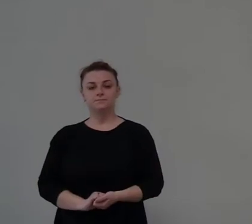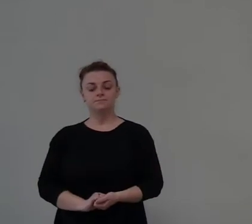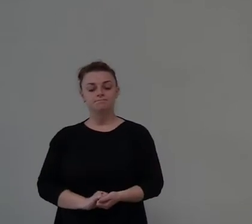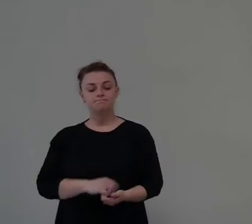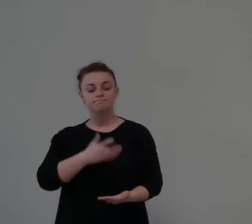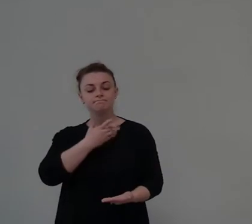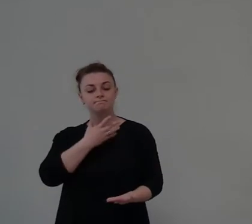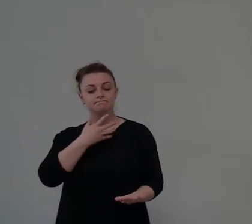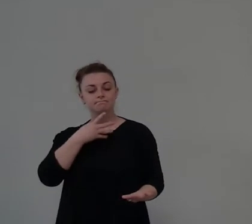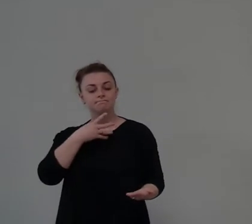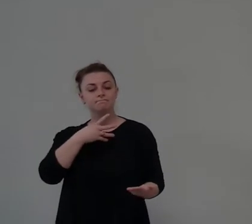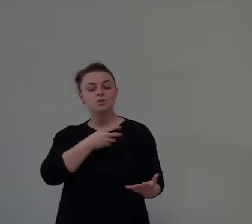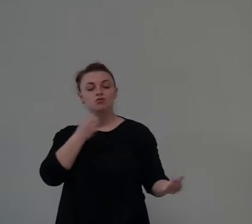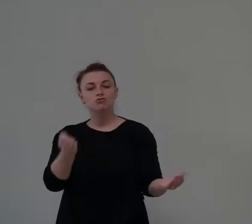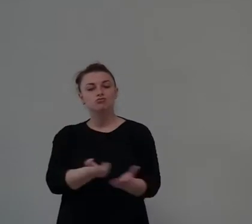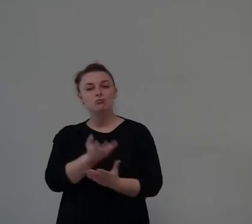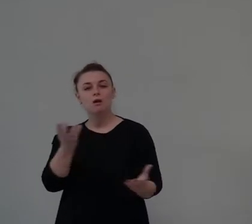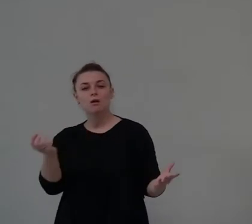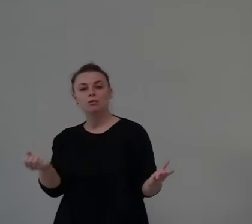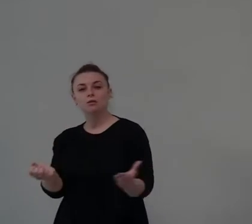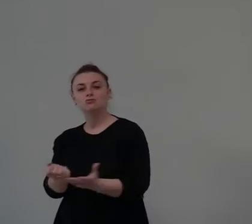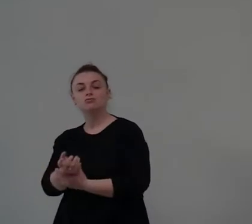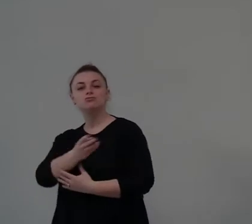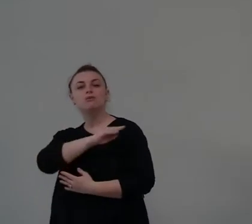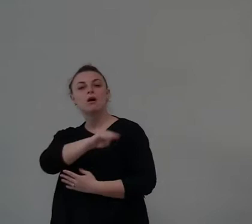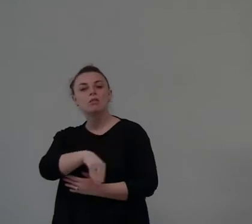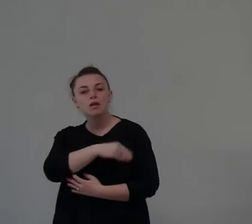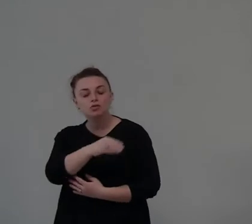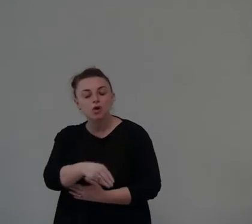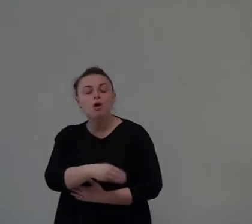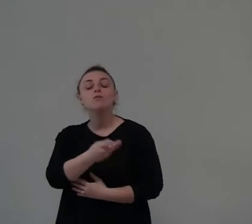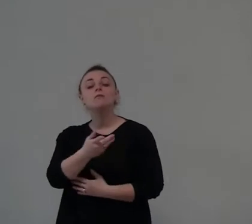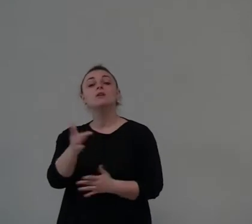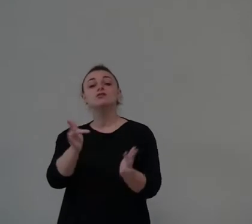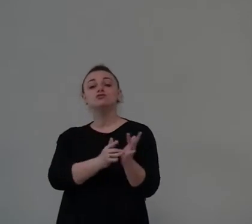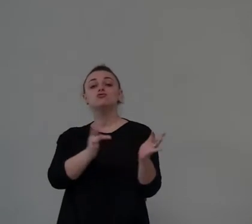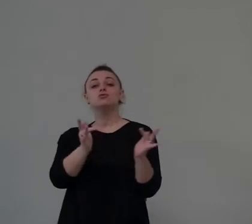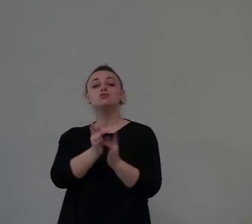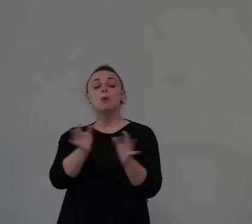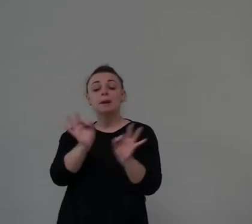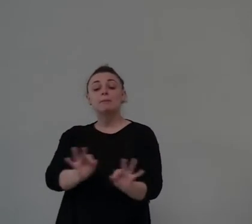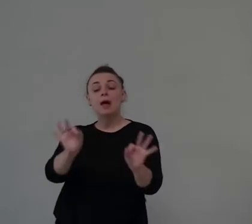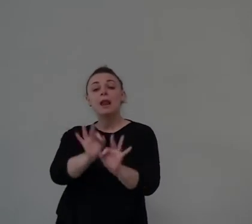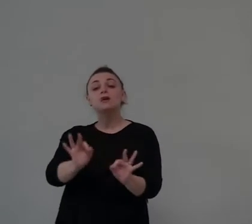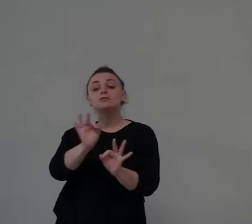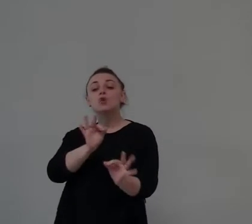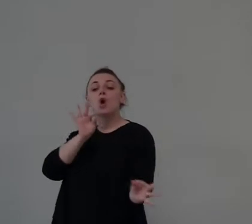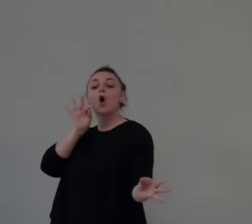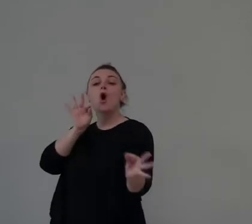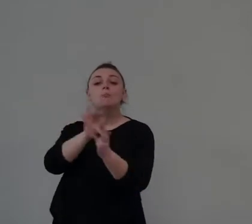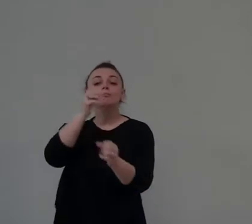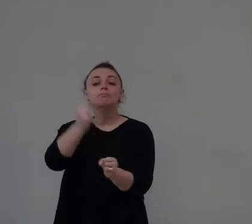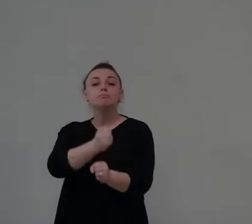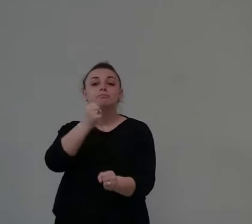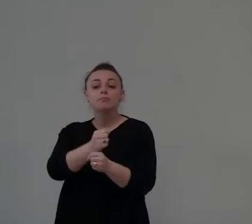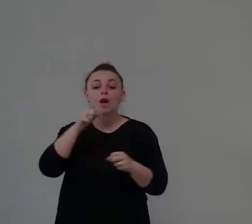tutto quello che succede nel permezzo della preparazione al ministero di Gesù. Nel